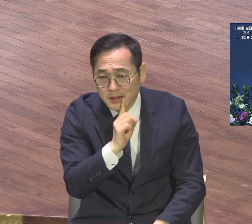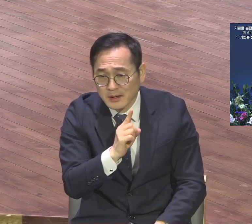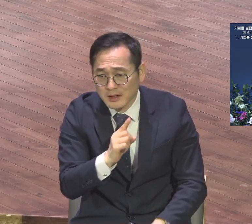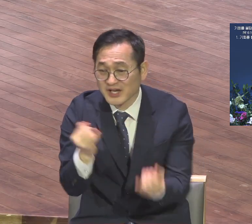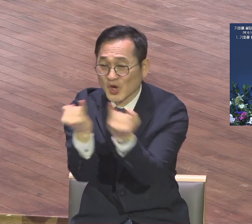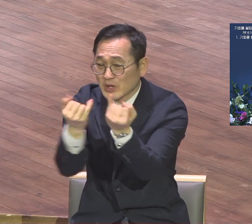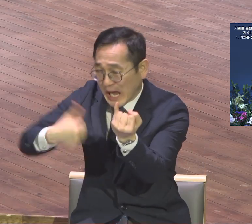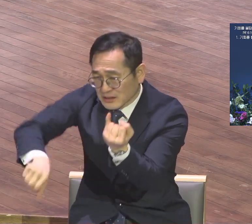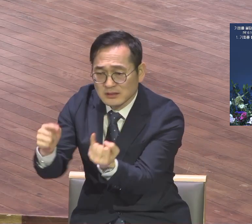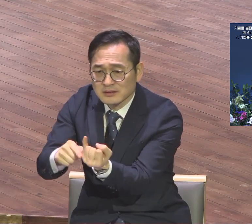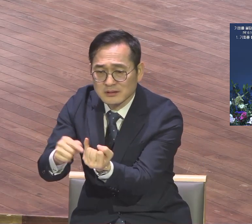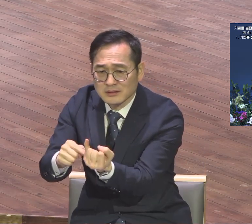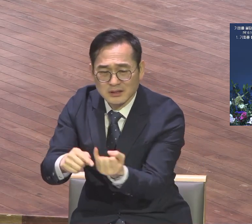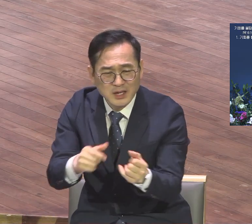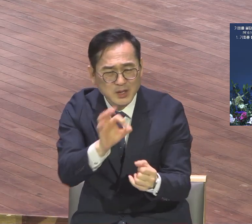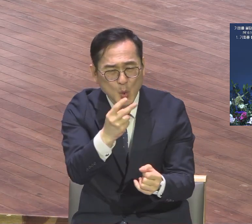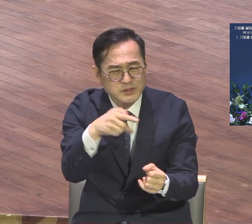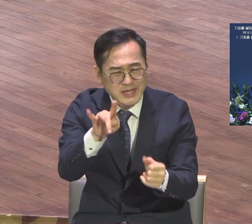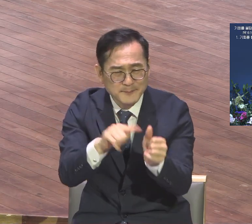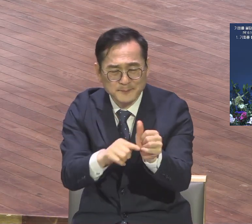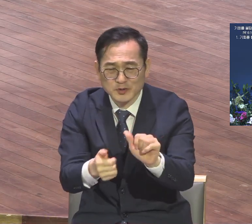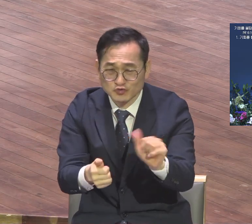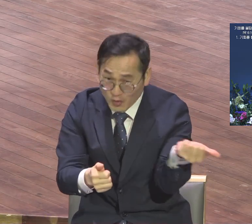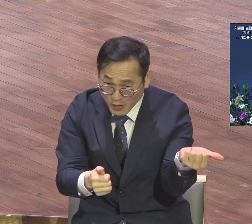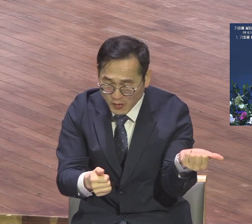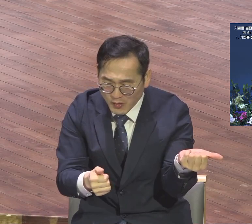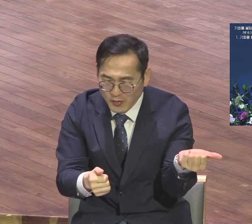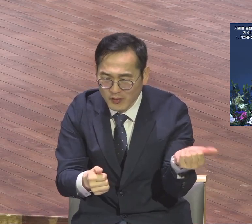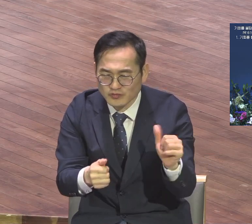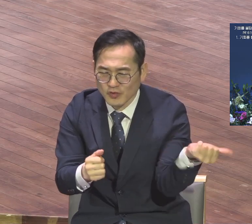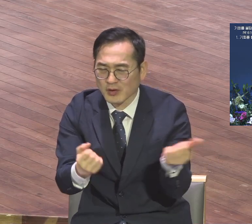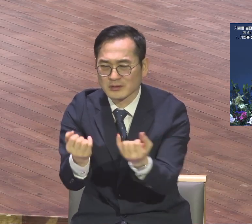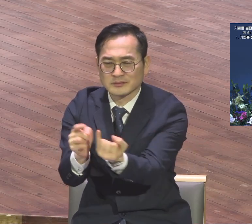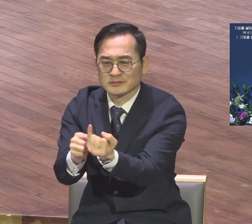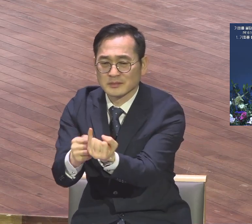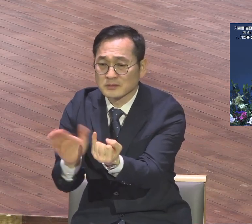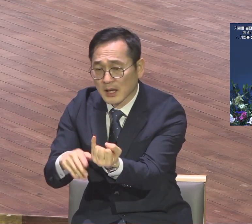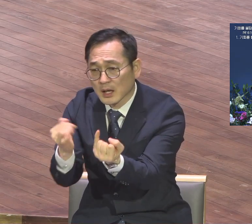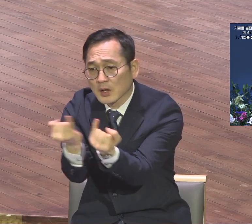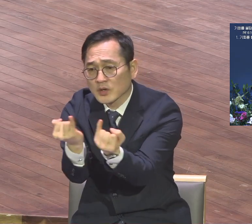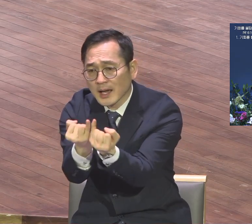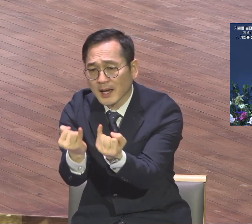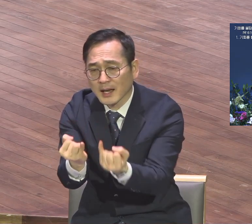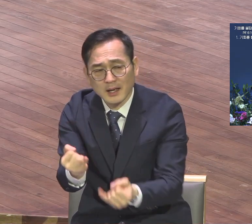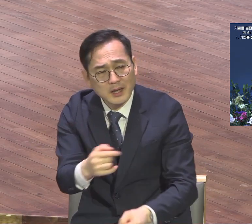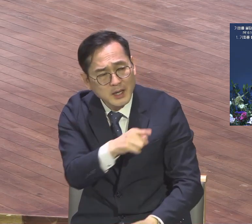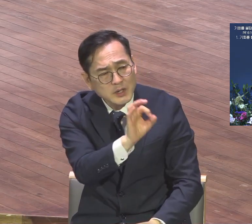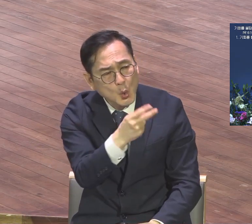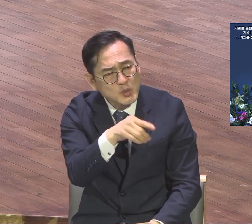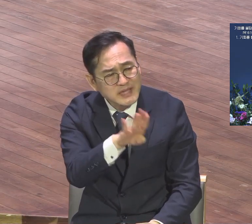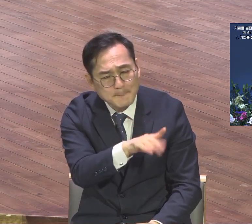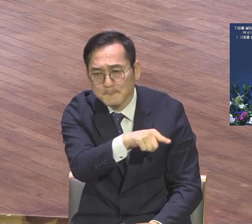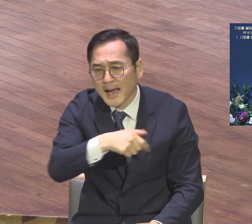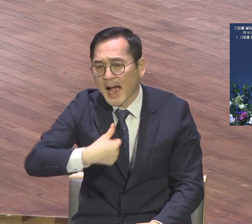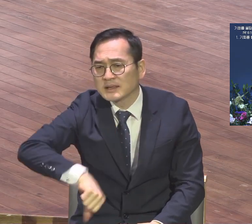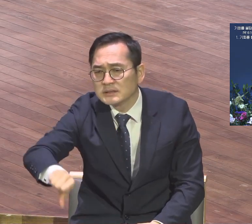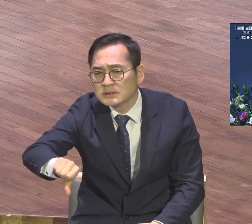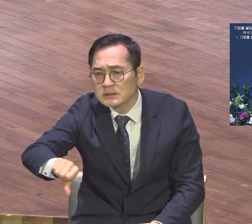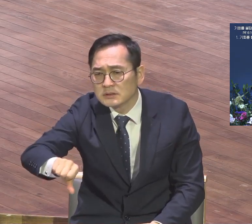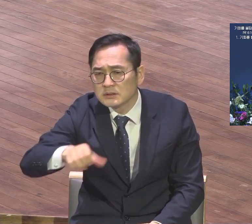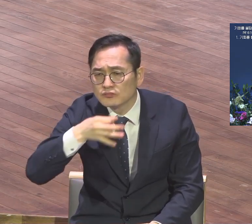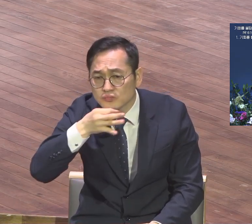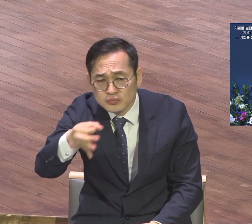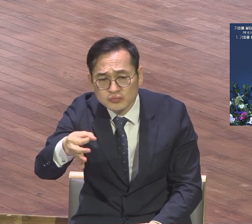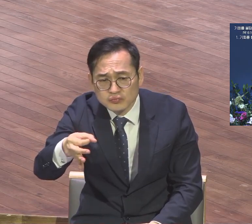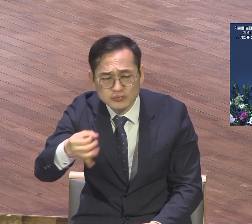요셉이 일찍 죽었기 때문에도 볼 수 있지만 그보다도 이 모욕의 의미가 더 강했어요. 뭐